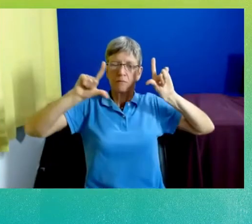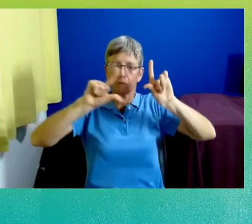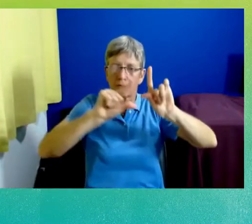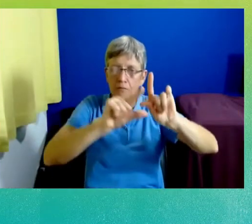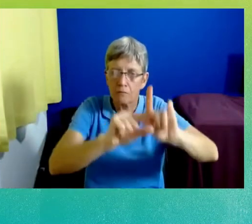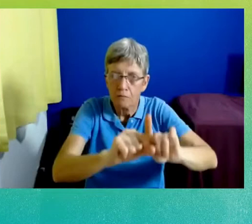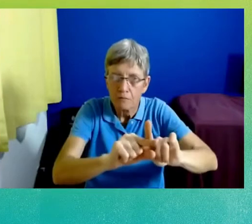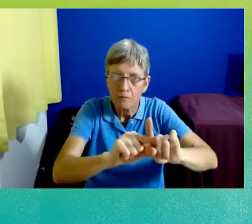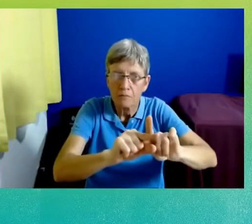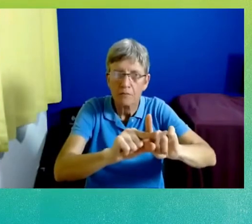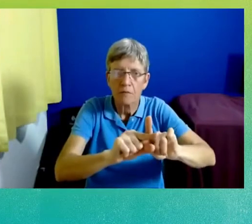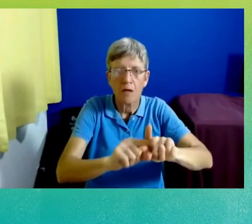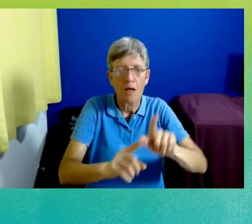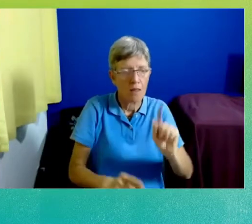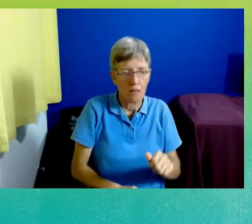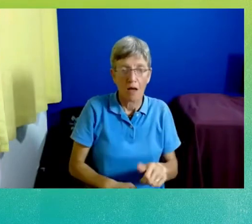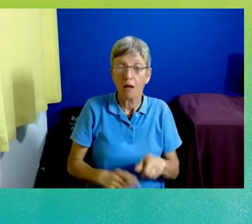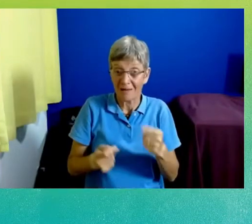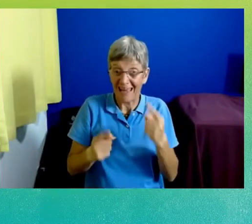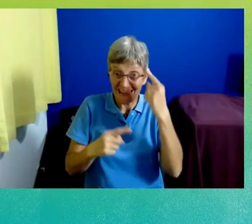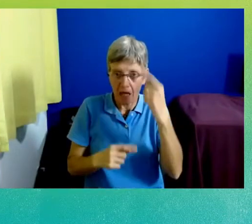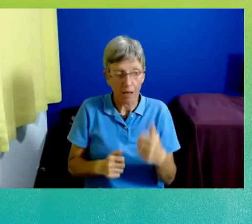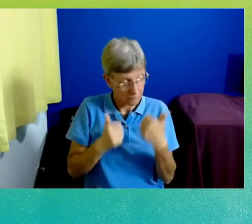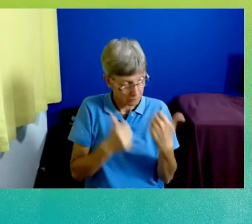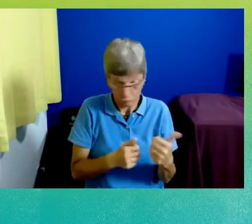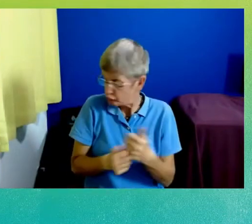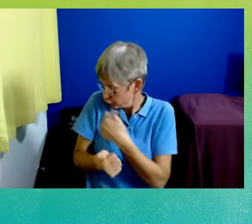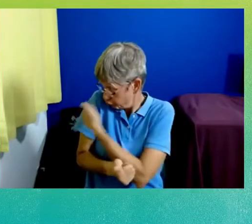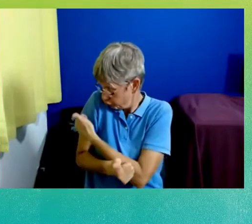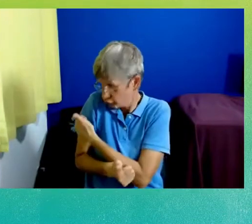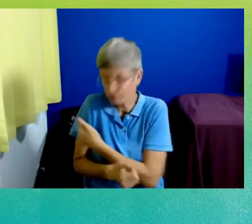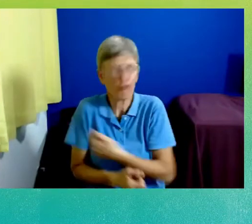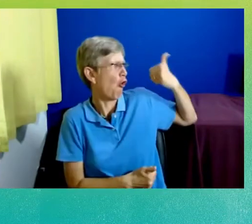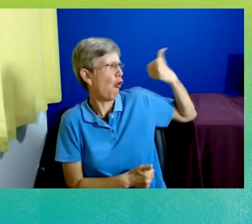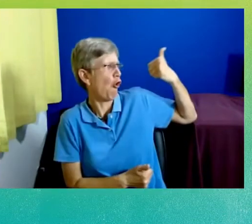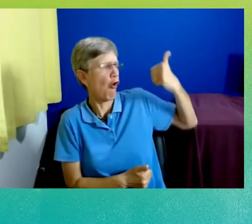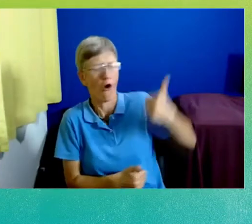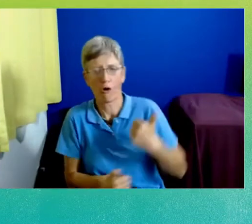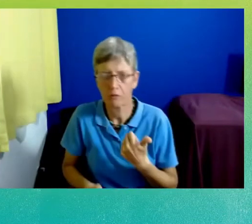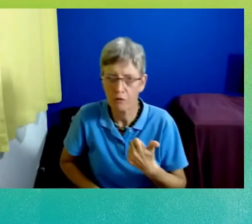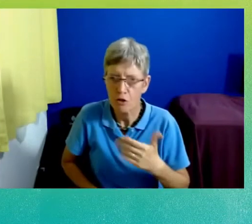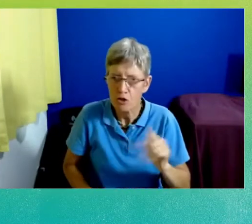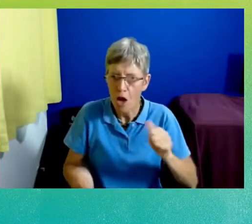o cinema, ele chega e aproxima, afasta. Então,